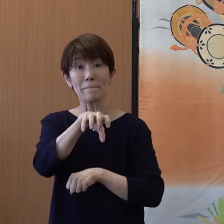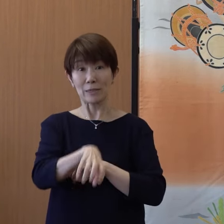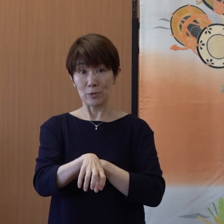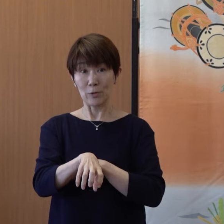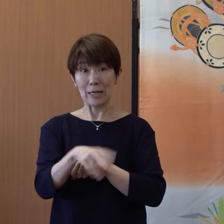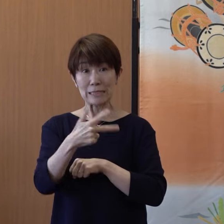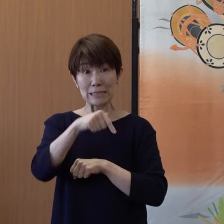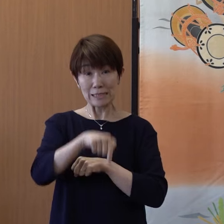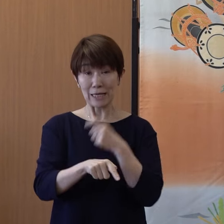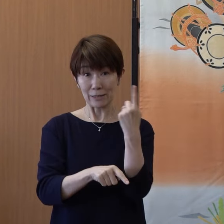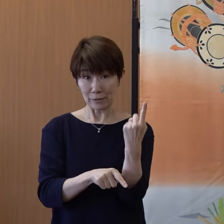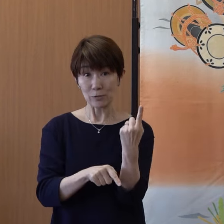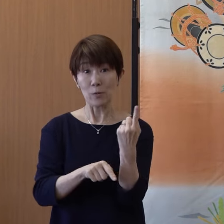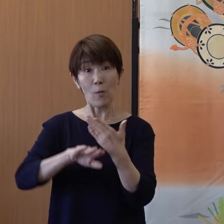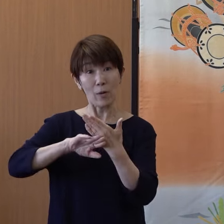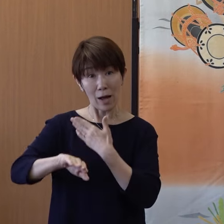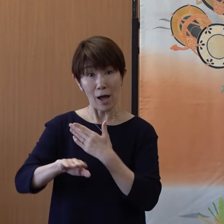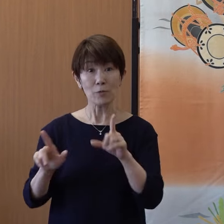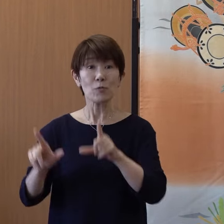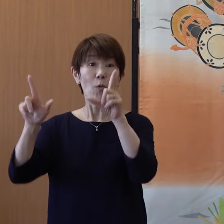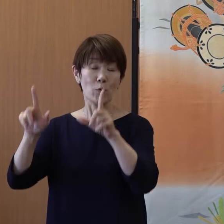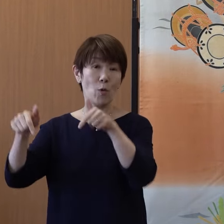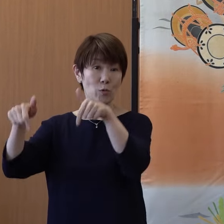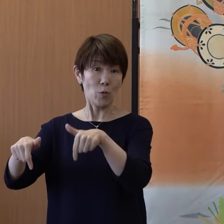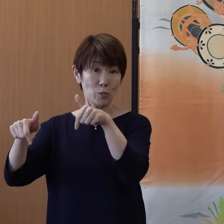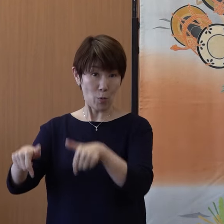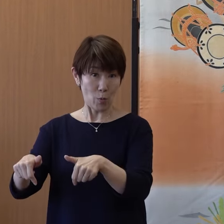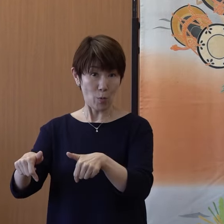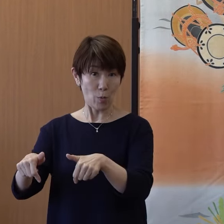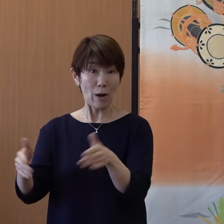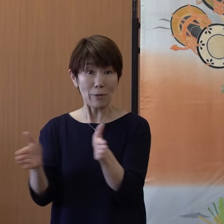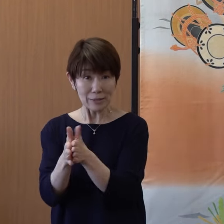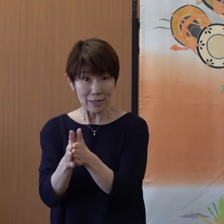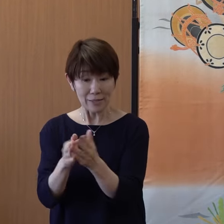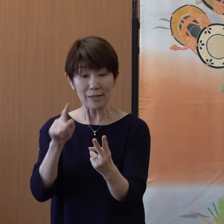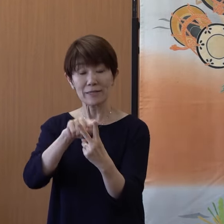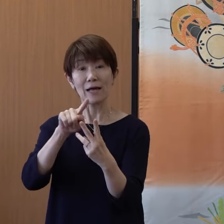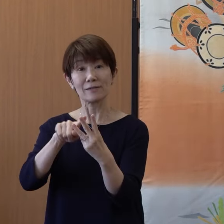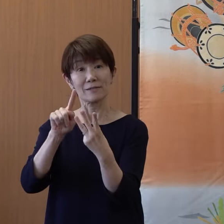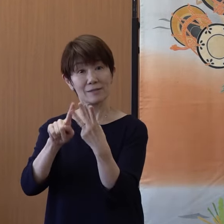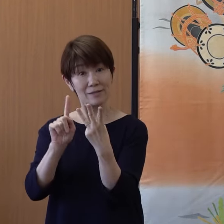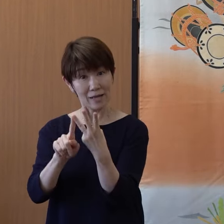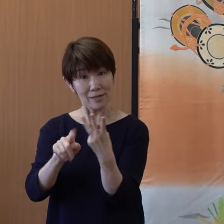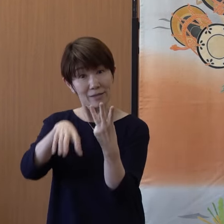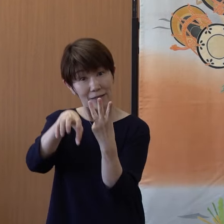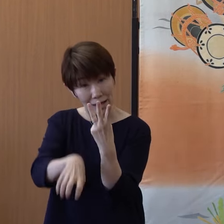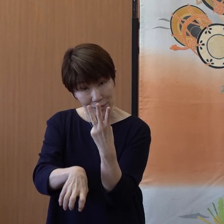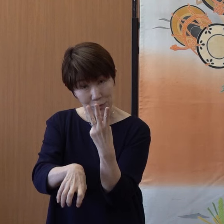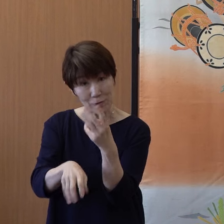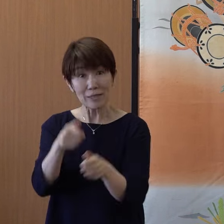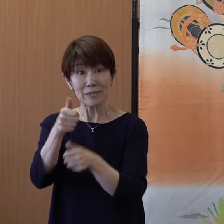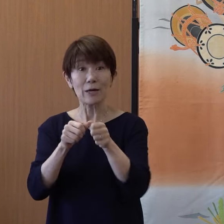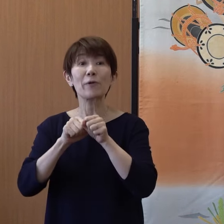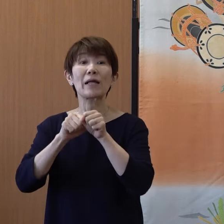東京と、京都、引き続きこの、計3カ所で3会場で実施いたします。